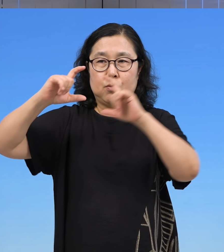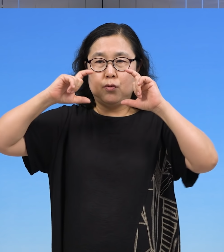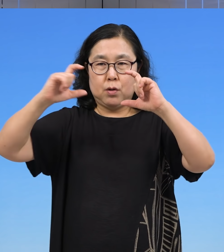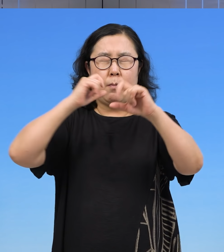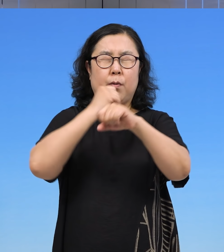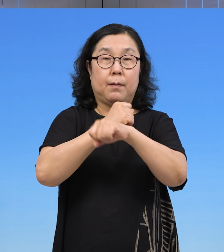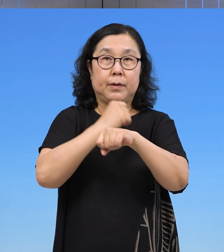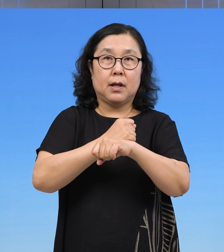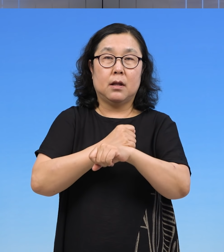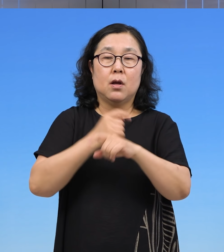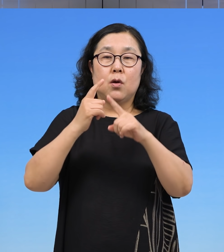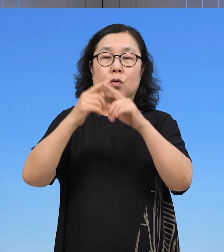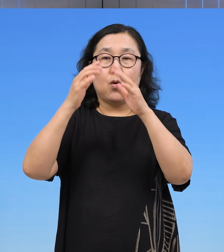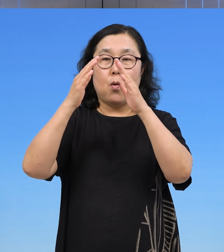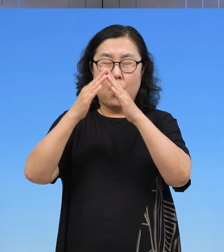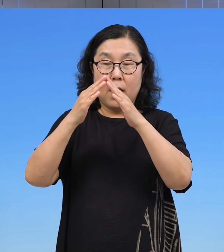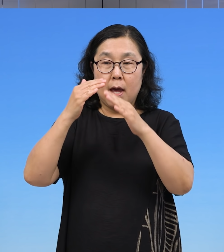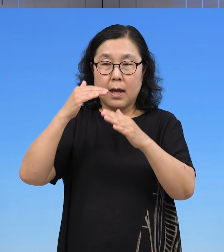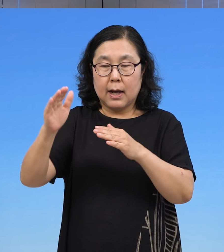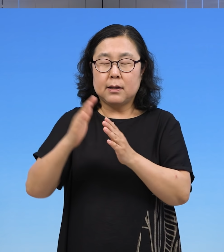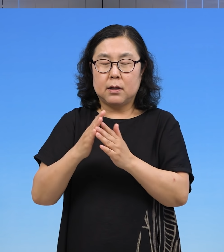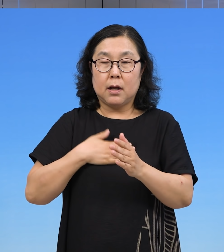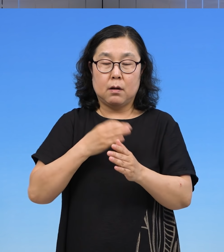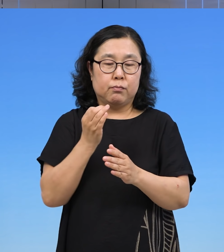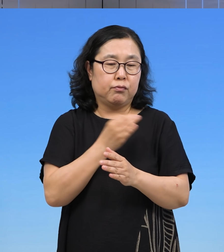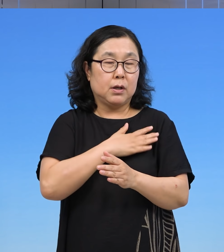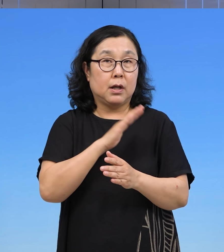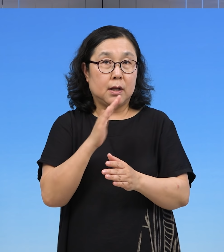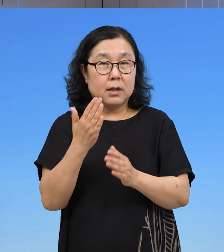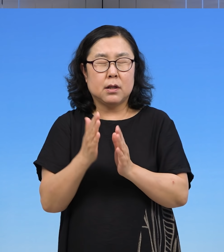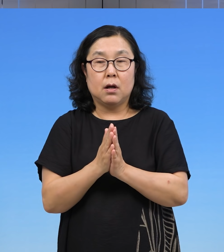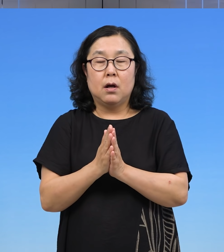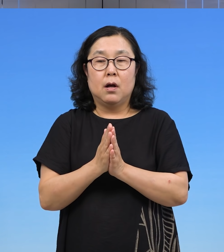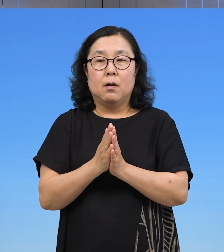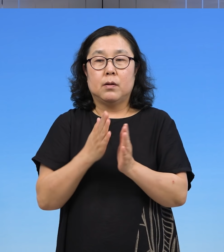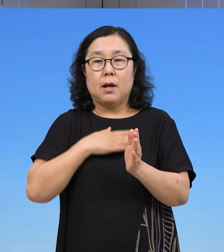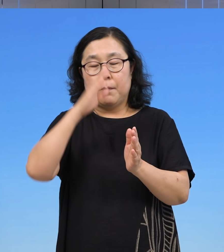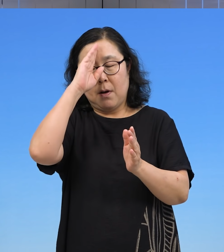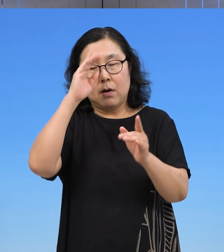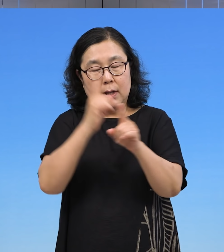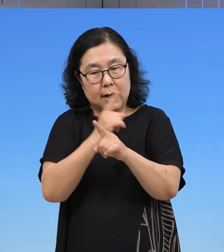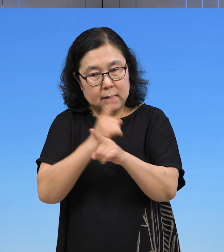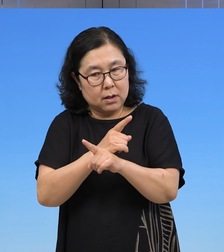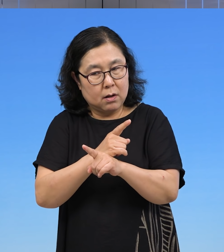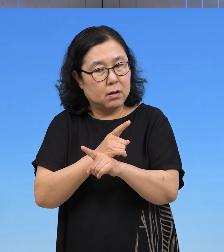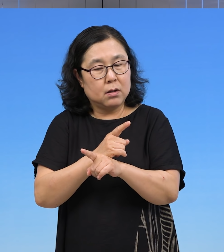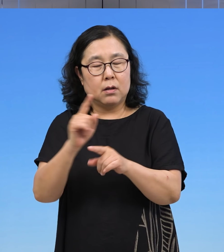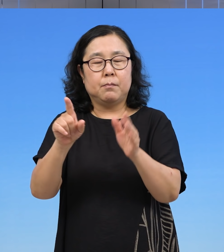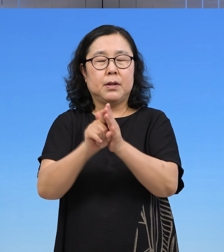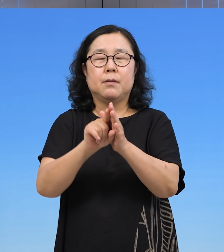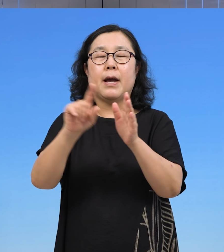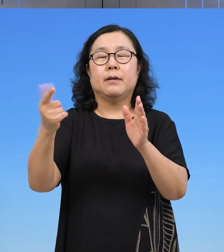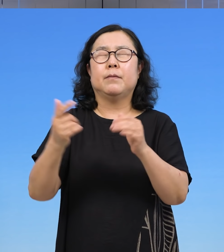교회에 가서 병 났어 교회에 가서 살림살이가 좋아졌어 이러면 교회가 아니에요 무속신앙입니다 교회는요